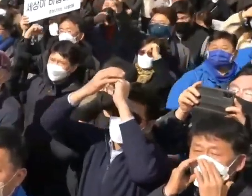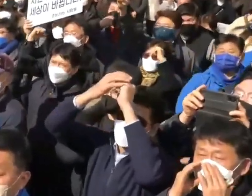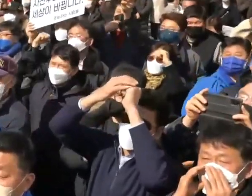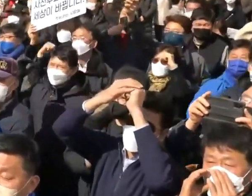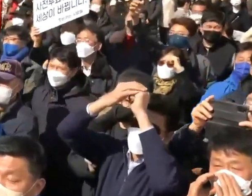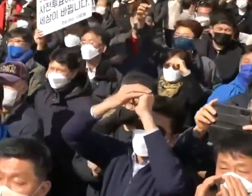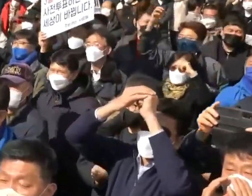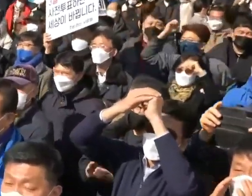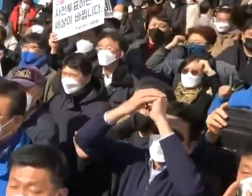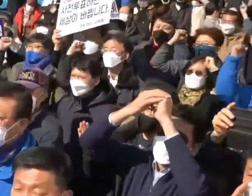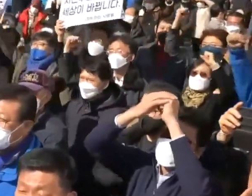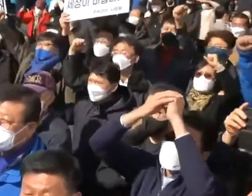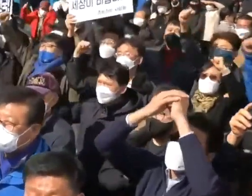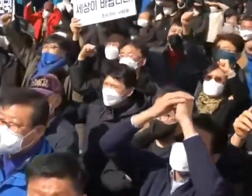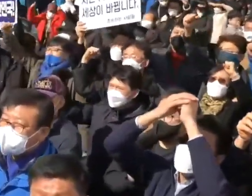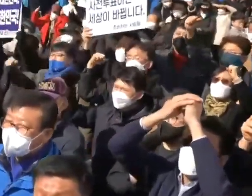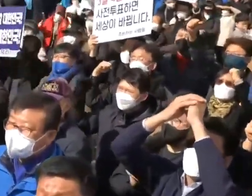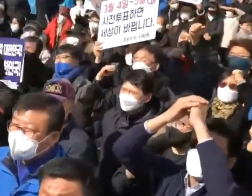전남을 위해,